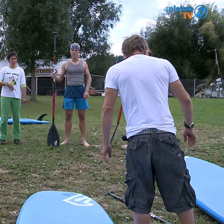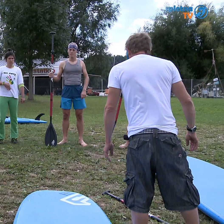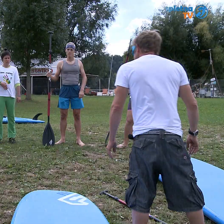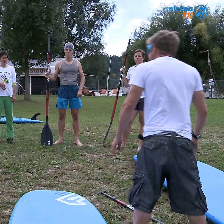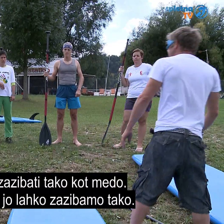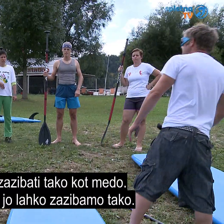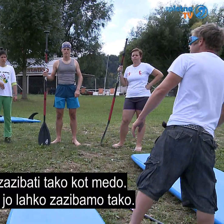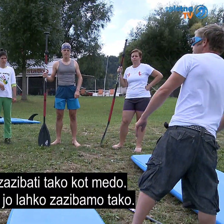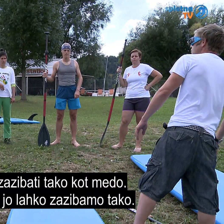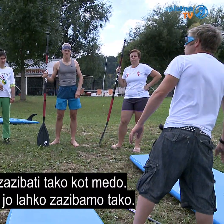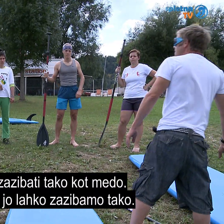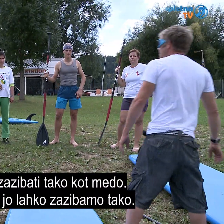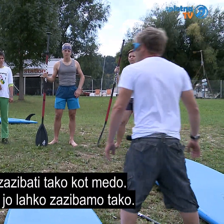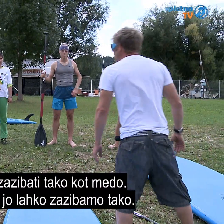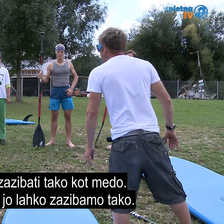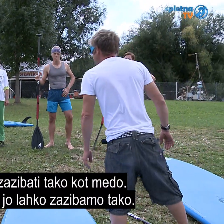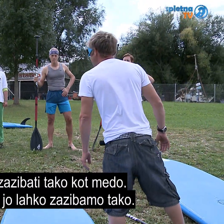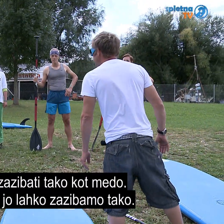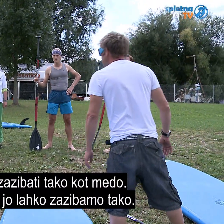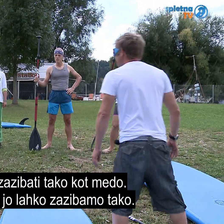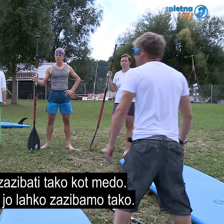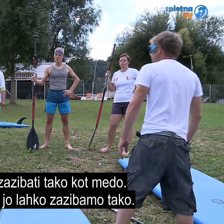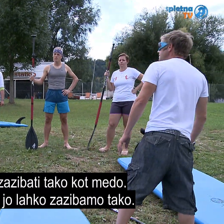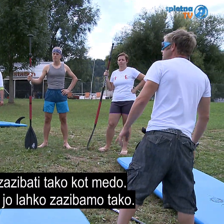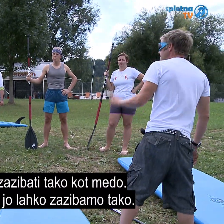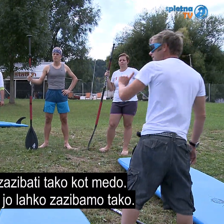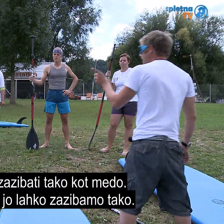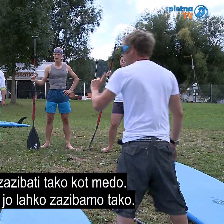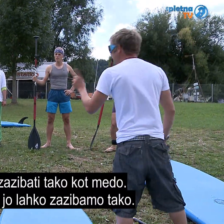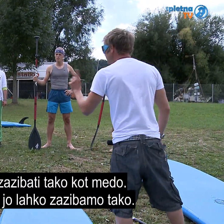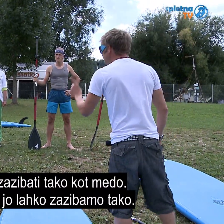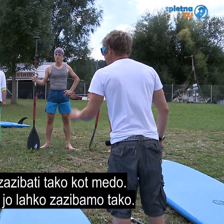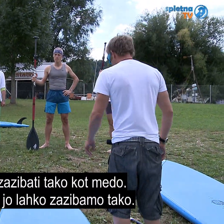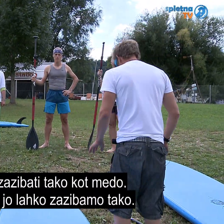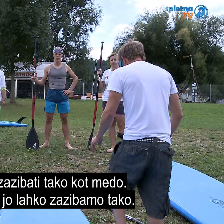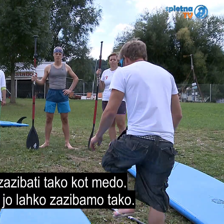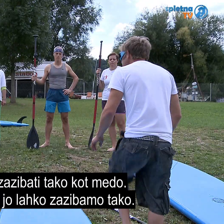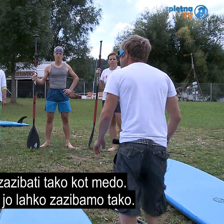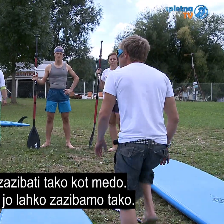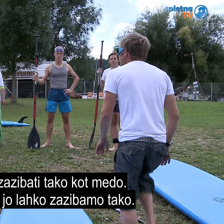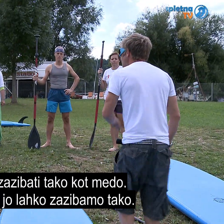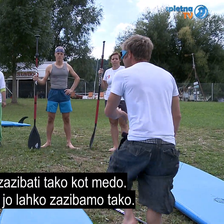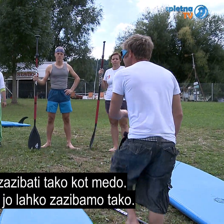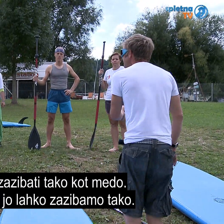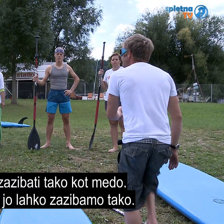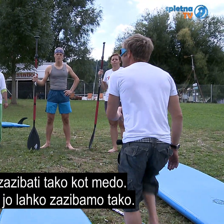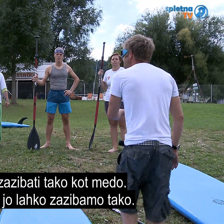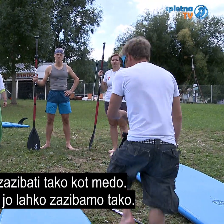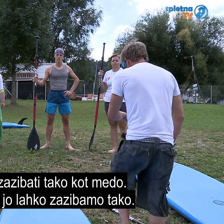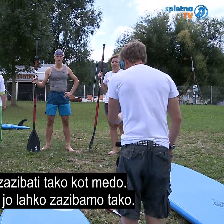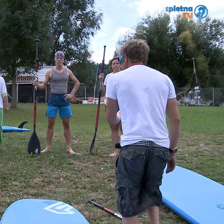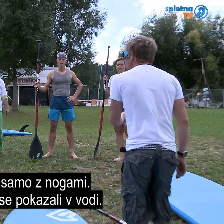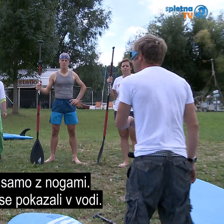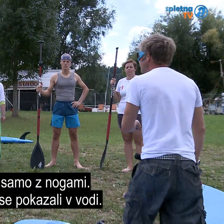Je ne moramo zazibati tako kot medo, ne? Tega ne, ampak jo lahko zazibamo tako. Se